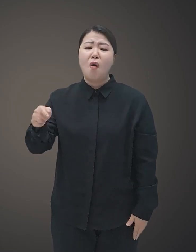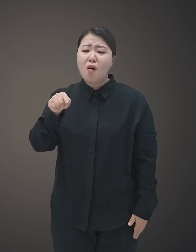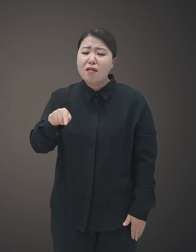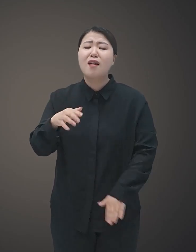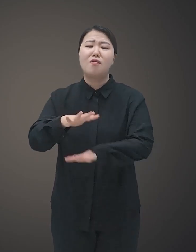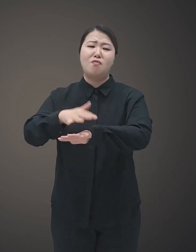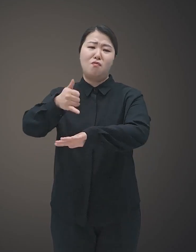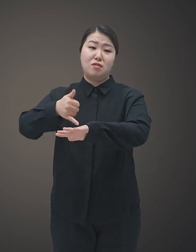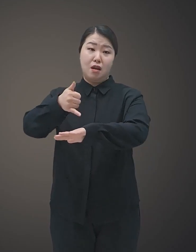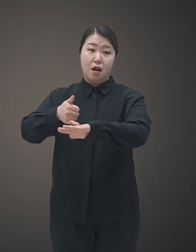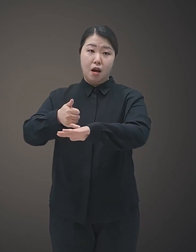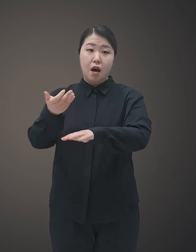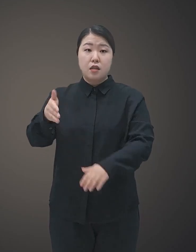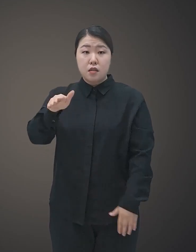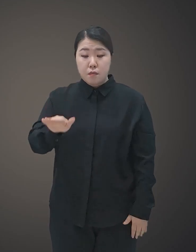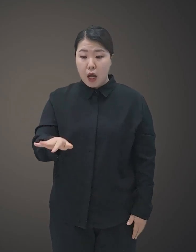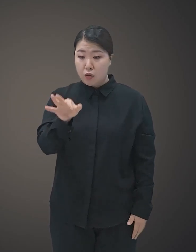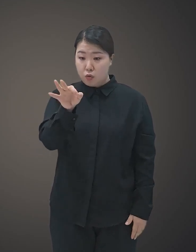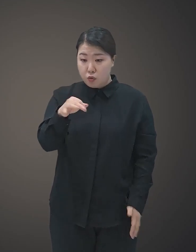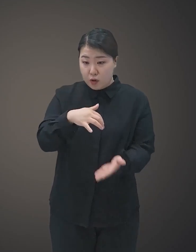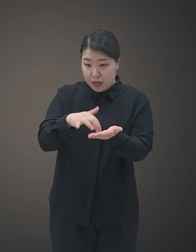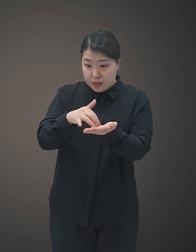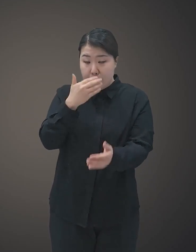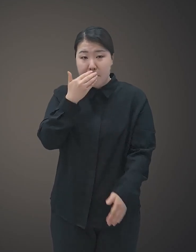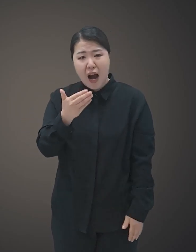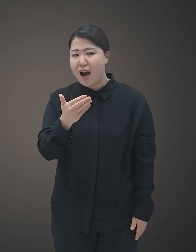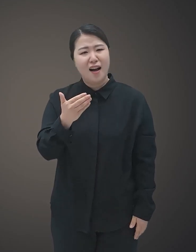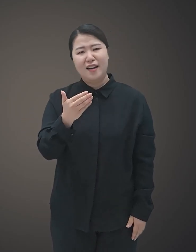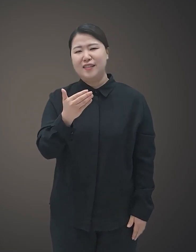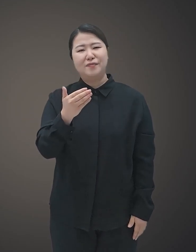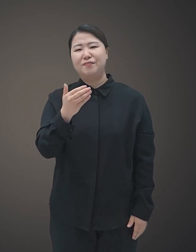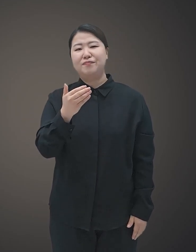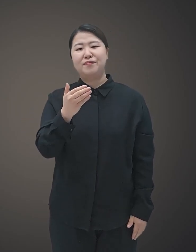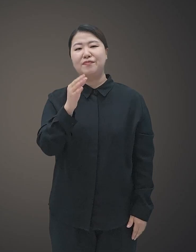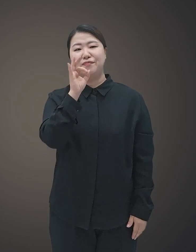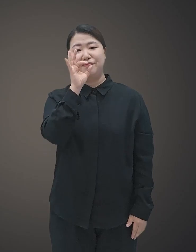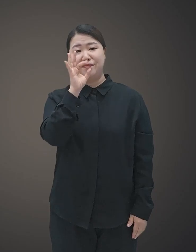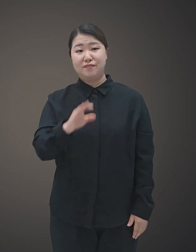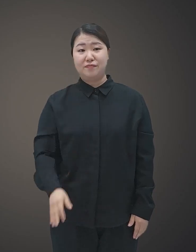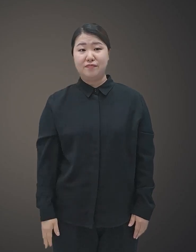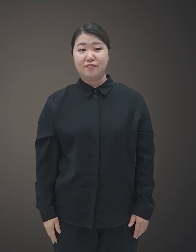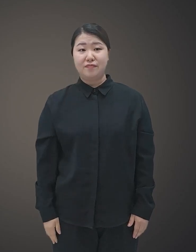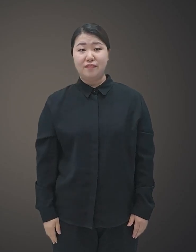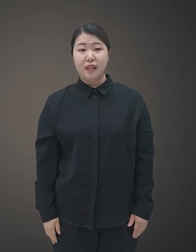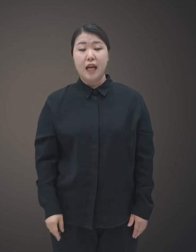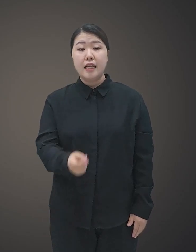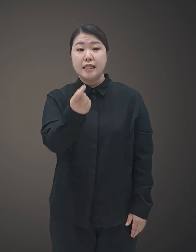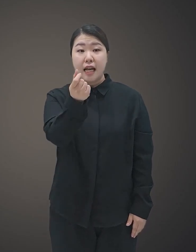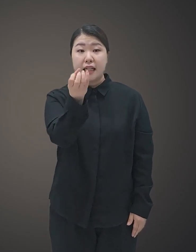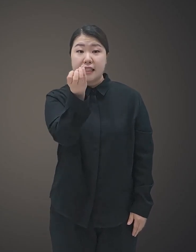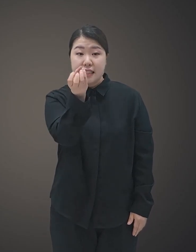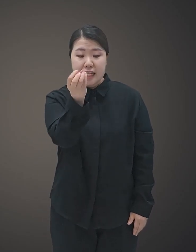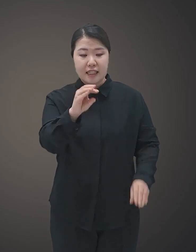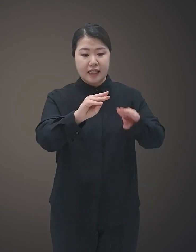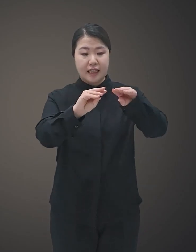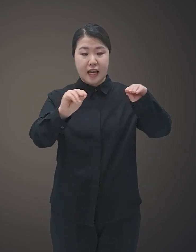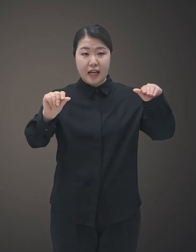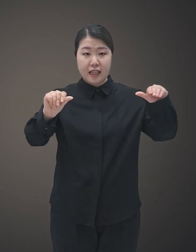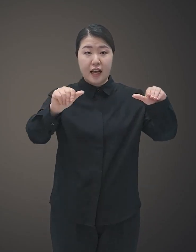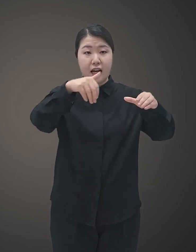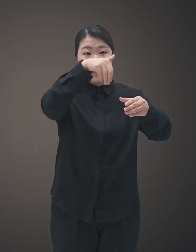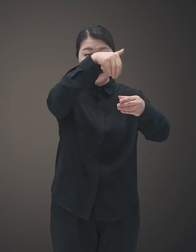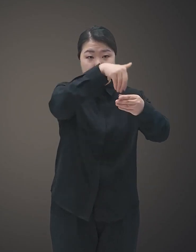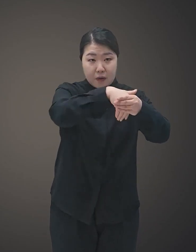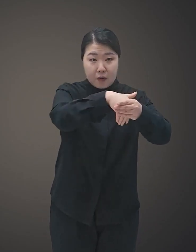농사입니다. 그런데 돈으로 따질 수 없는 가치도 있습니다. 작은 씨앗이 땅속에